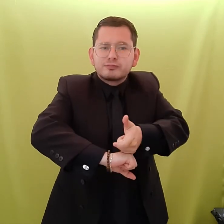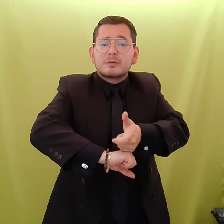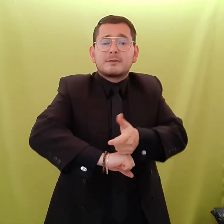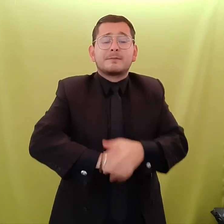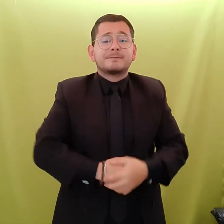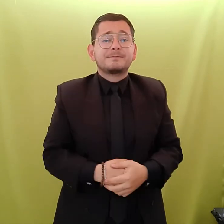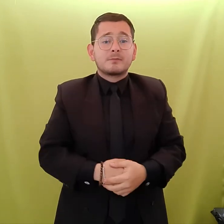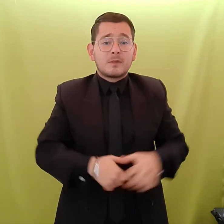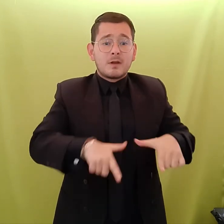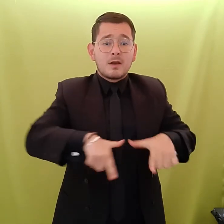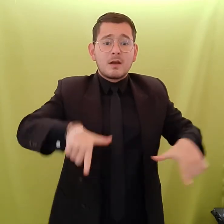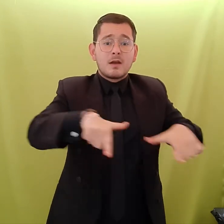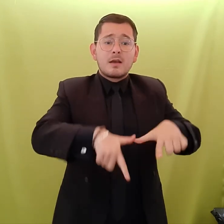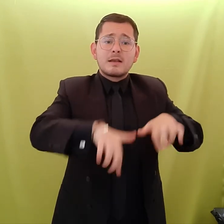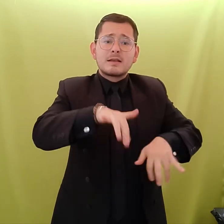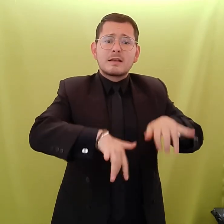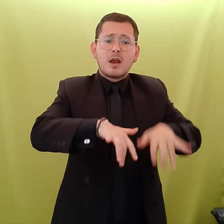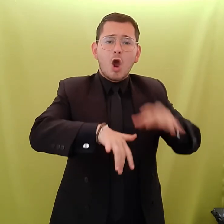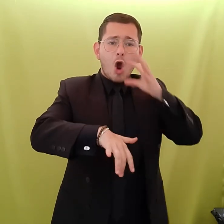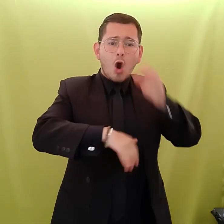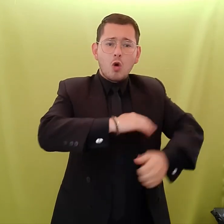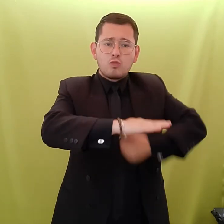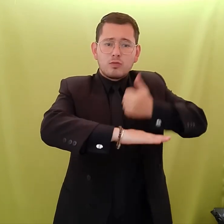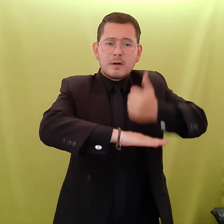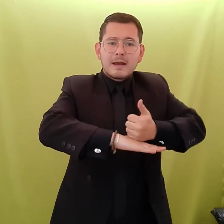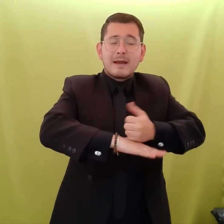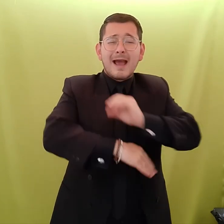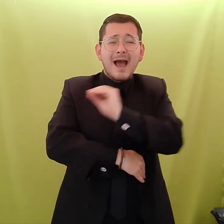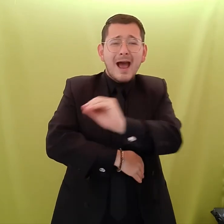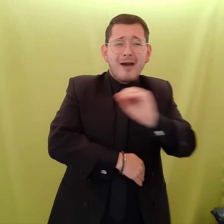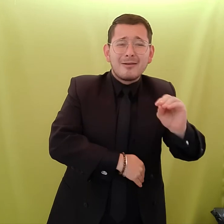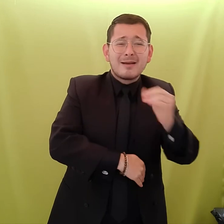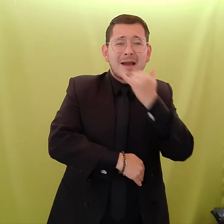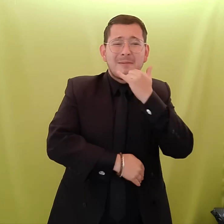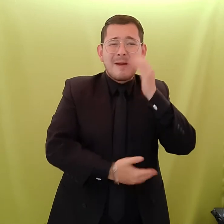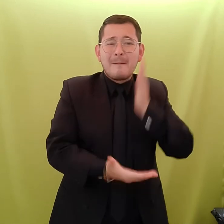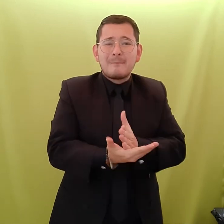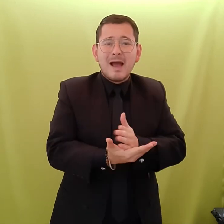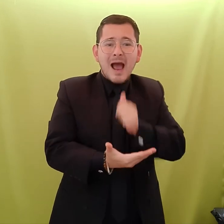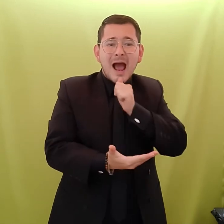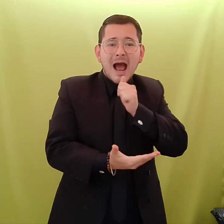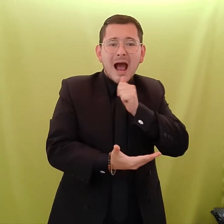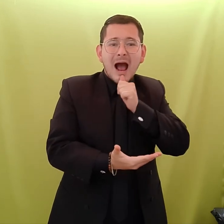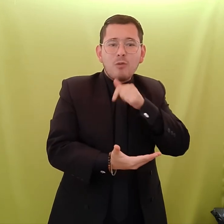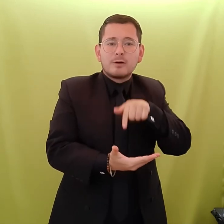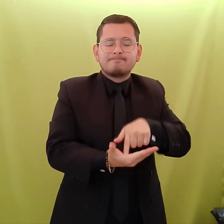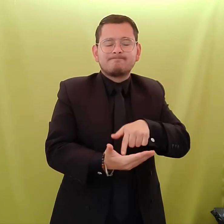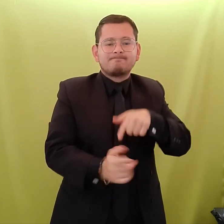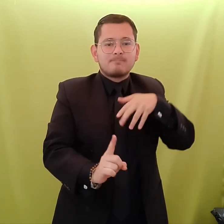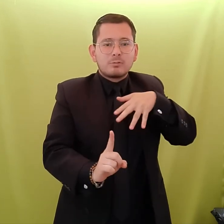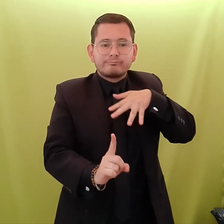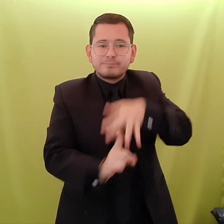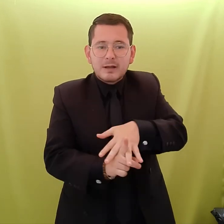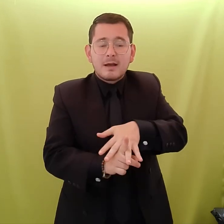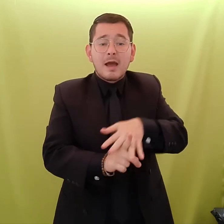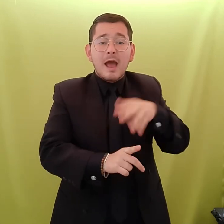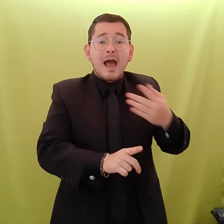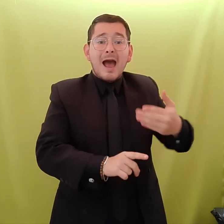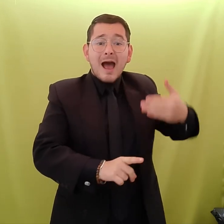cuestiones técnicas de la bomba que suministra el agua a los baños, desde el pasado 14 de diciembre de 2021, se pudo que cerrar